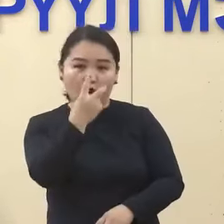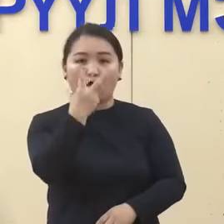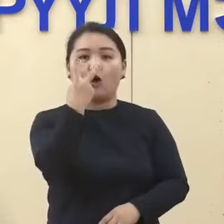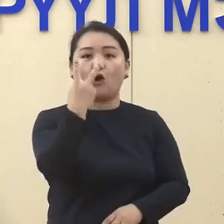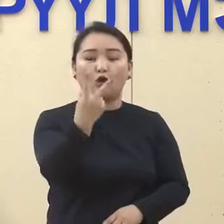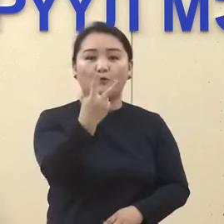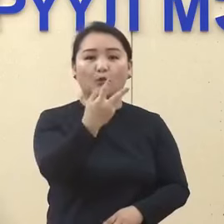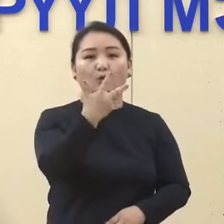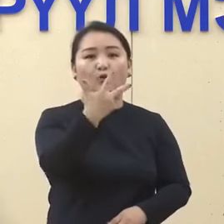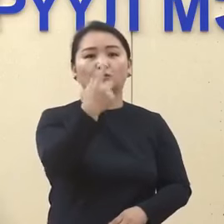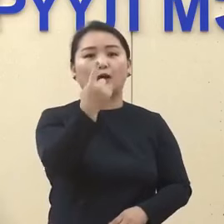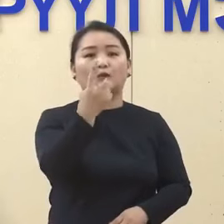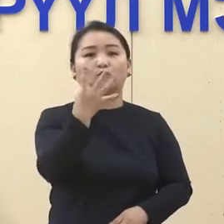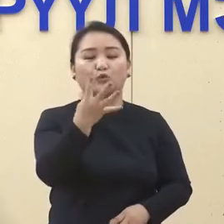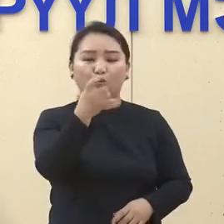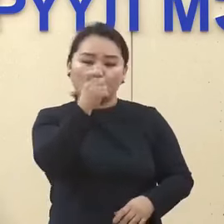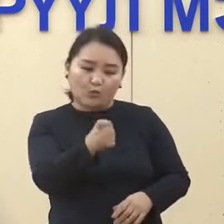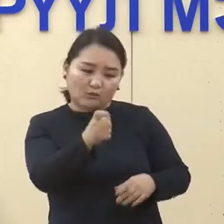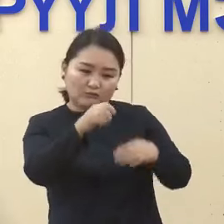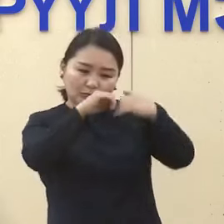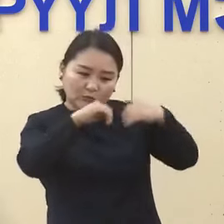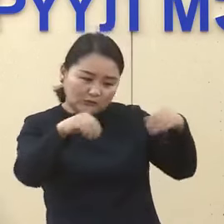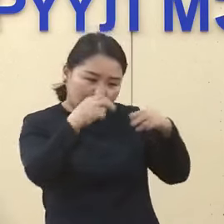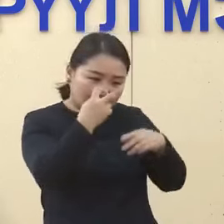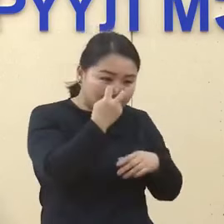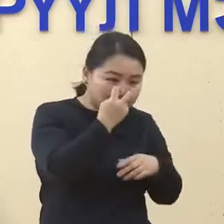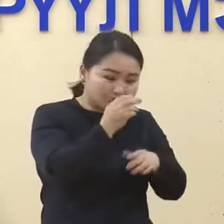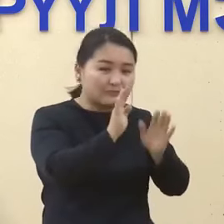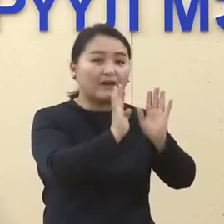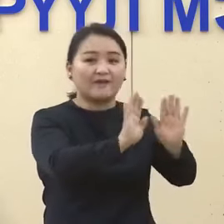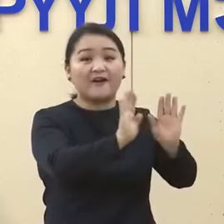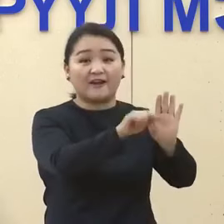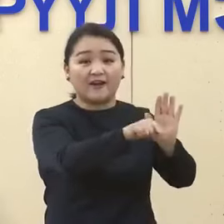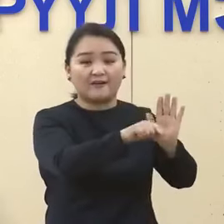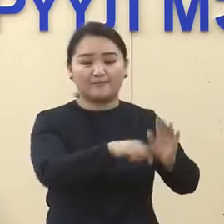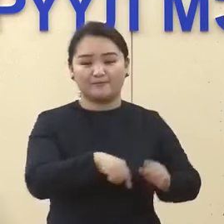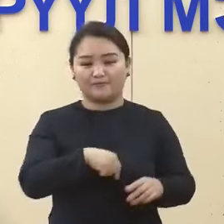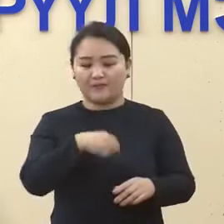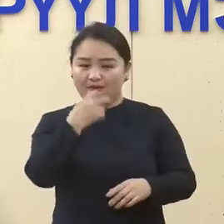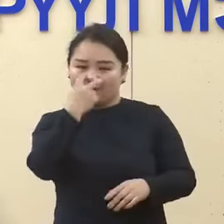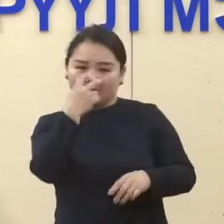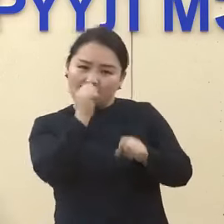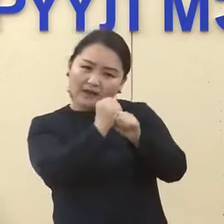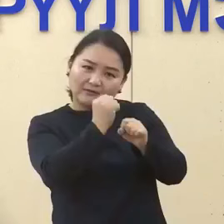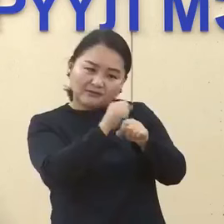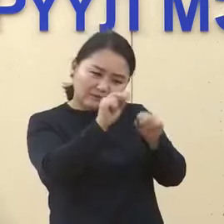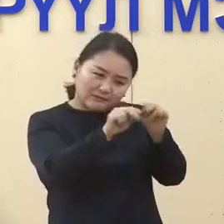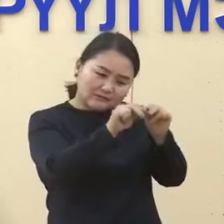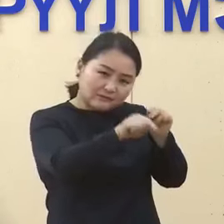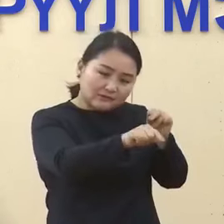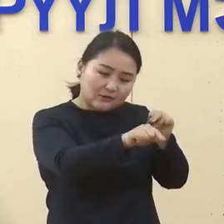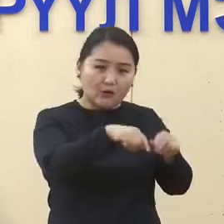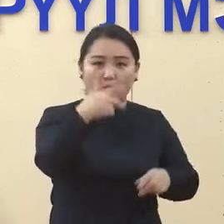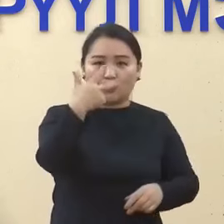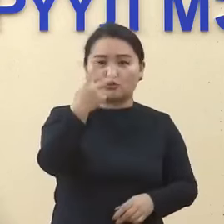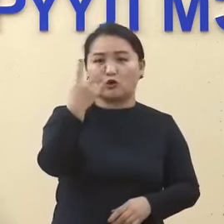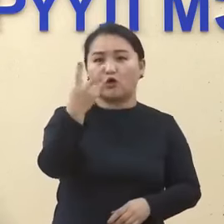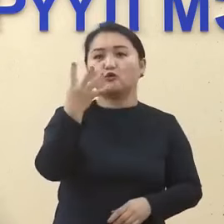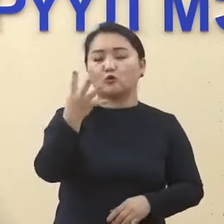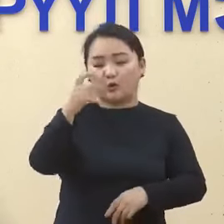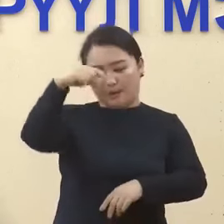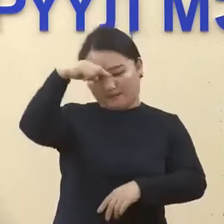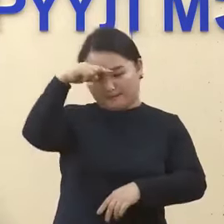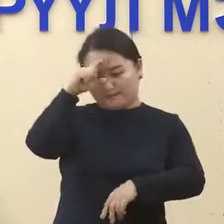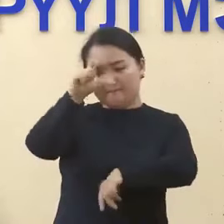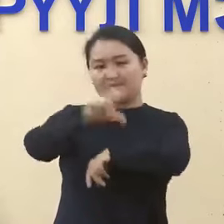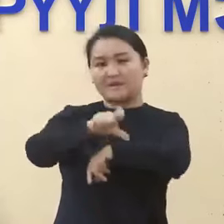2314 хүн бол одоо ажиглалтанд байна. За энэ одоо ажиглалтын үйл ажиллагаанд бол 324 эмч эмнэлгийн